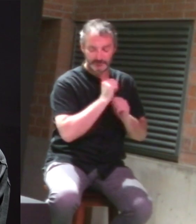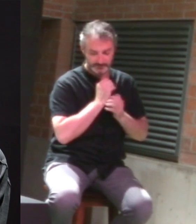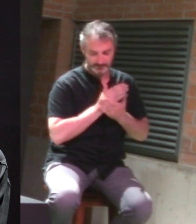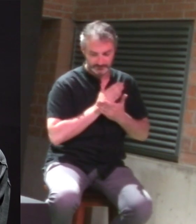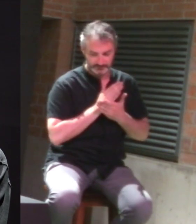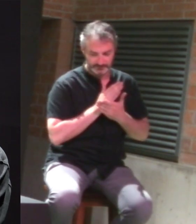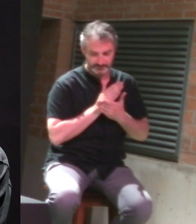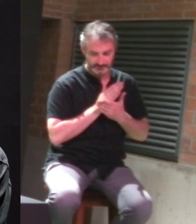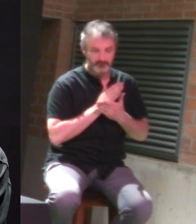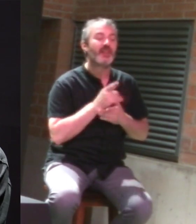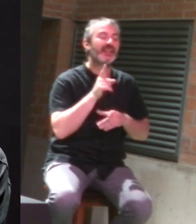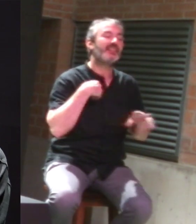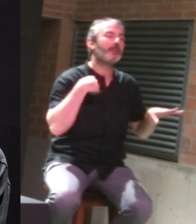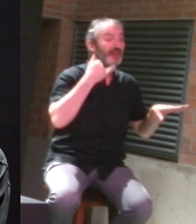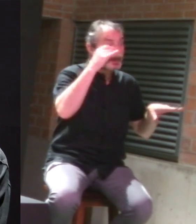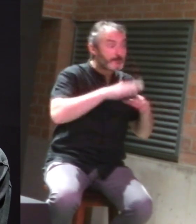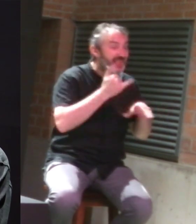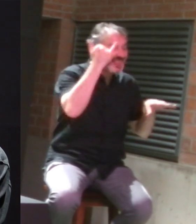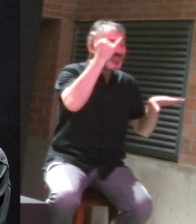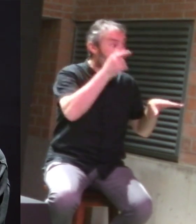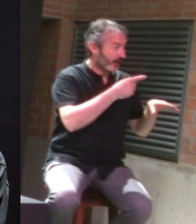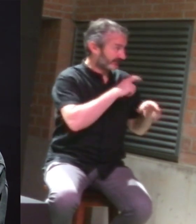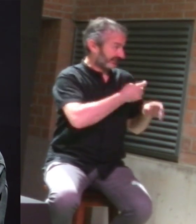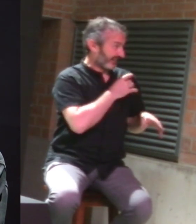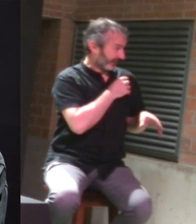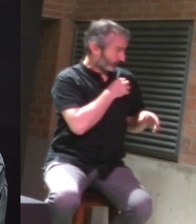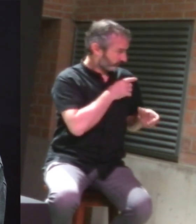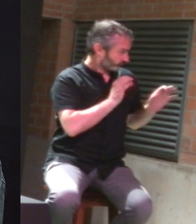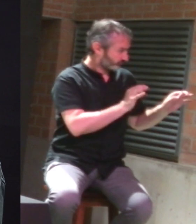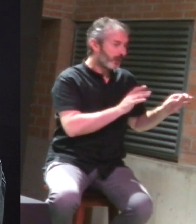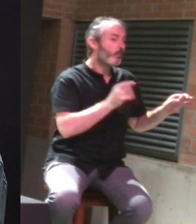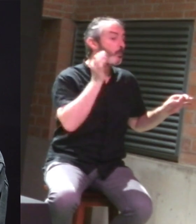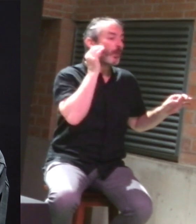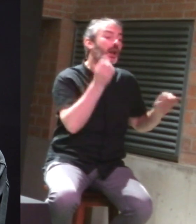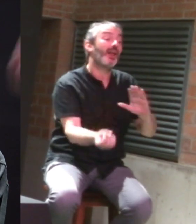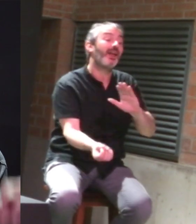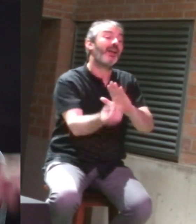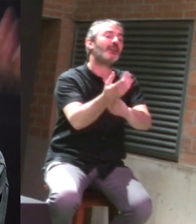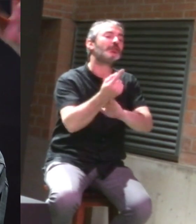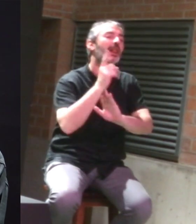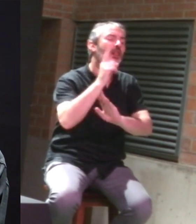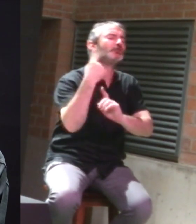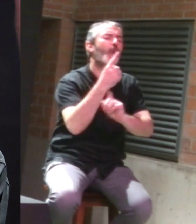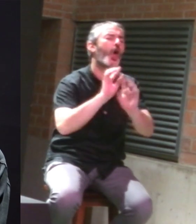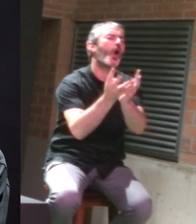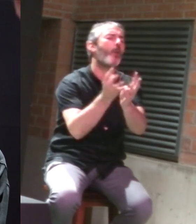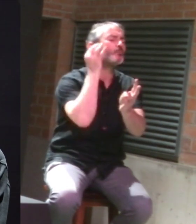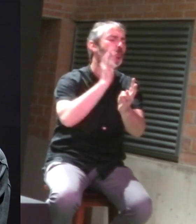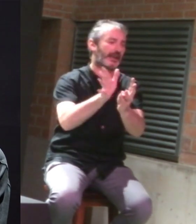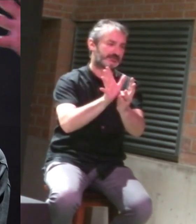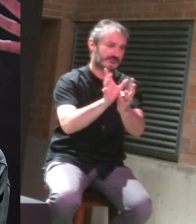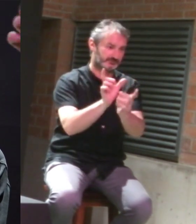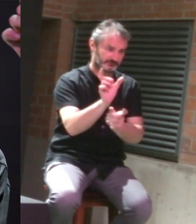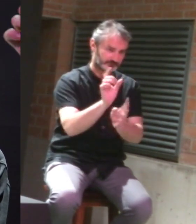obreras femeninas, compuestas solo por mujeres, algo que no era muy bien aceptado